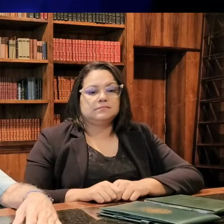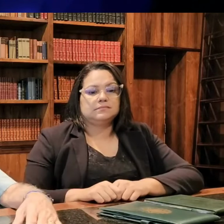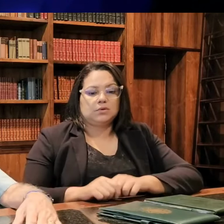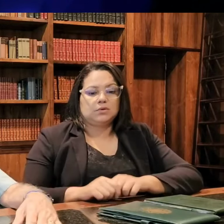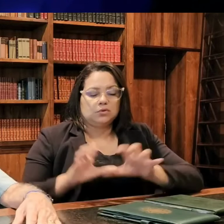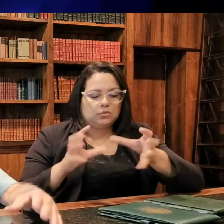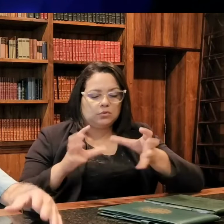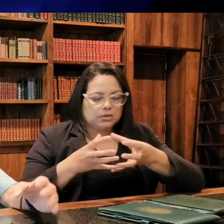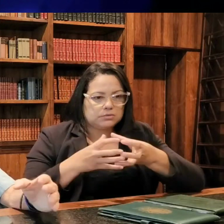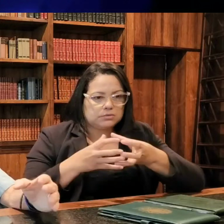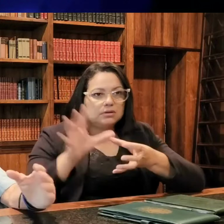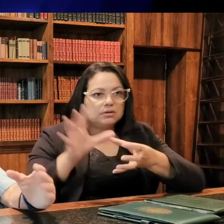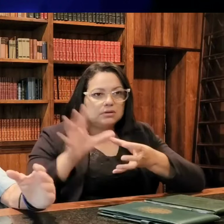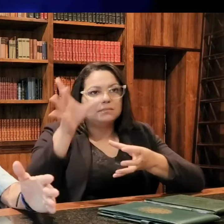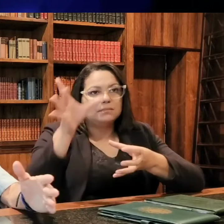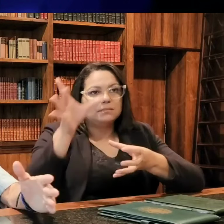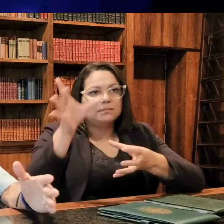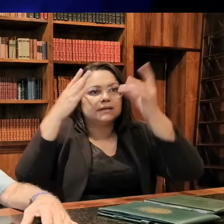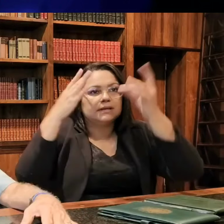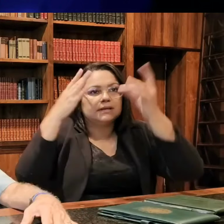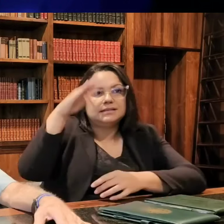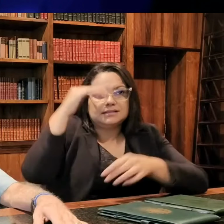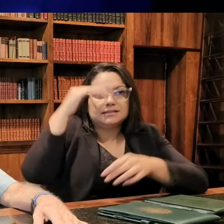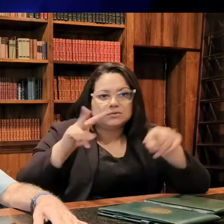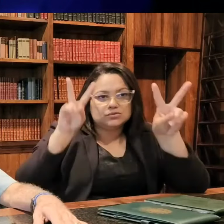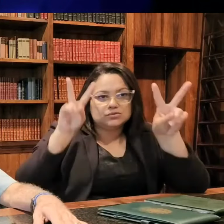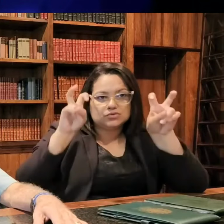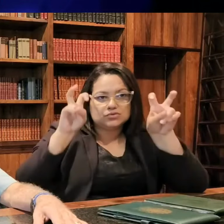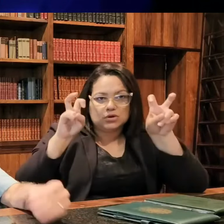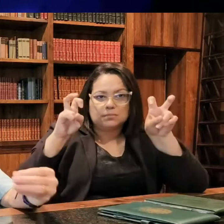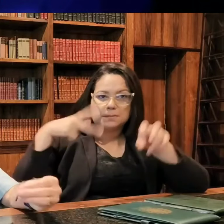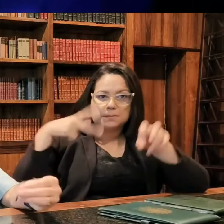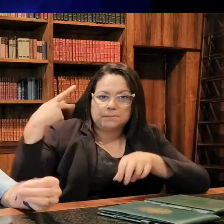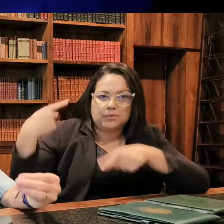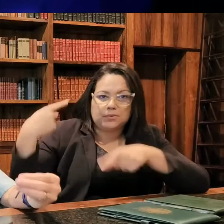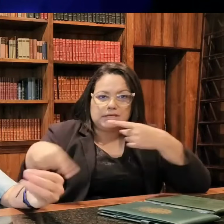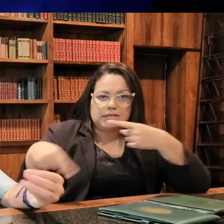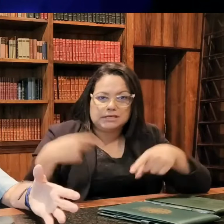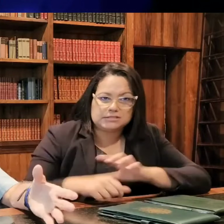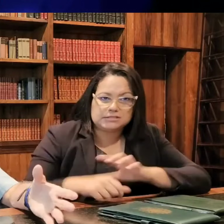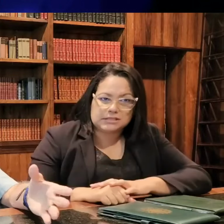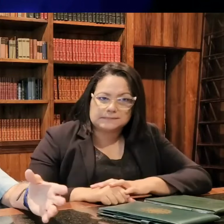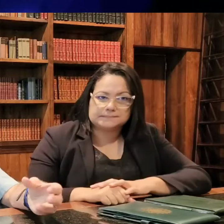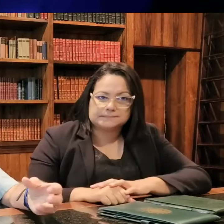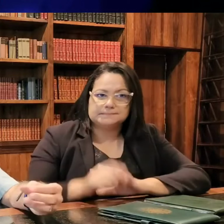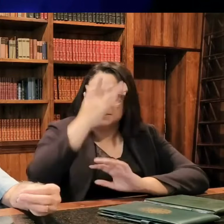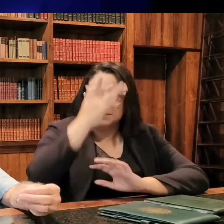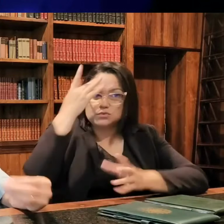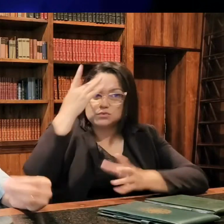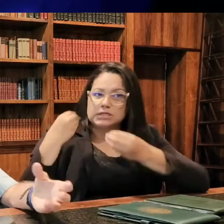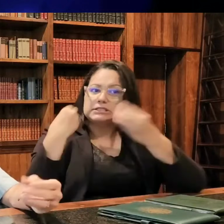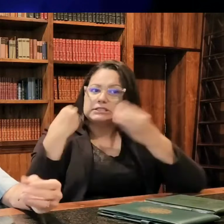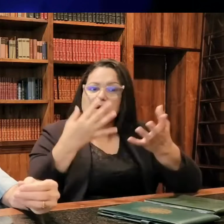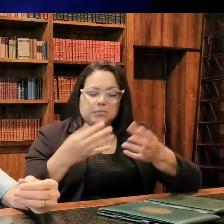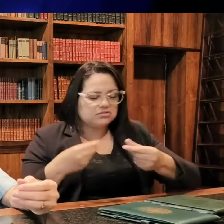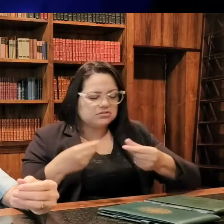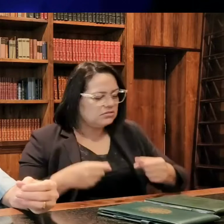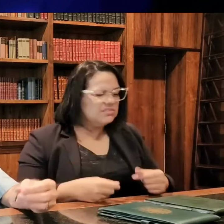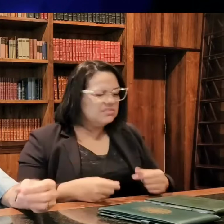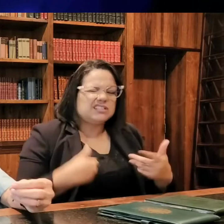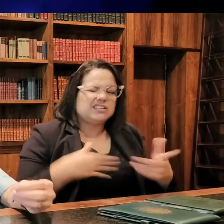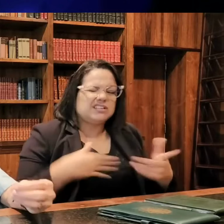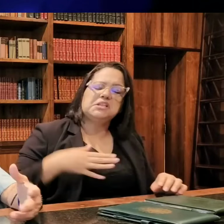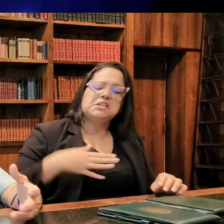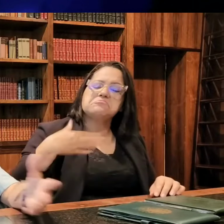a intérprete de Libras que se ela está de recesso, se é férias, é o quê? Ou seja, ela, se é